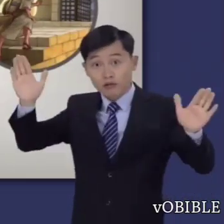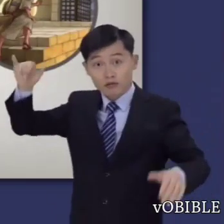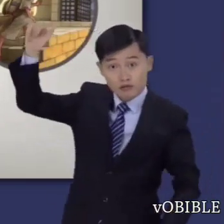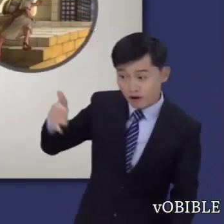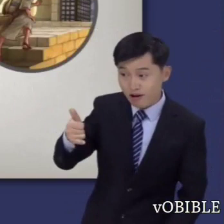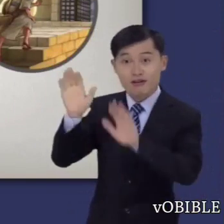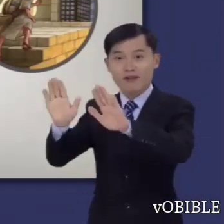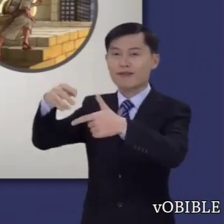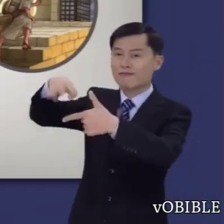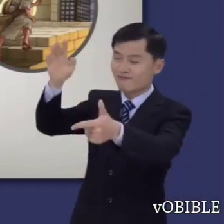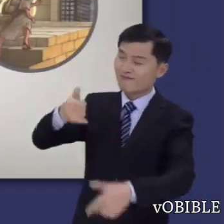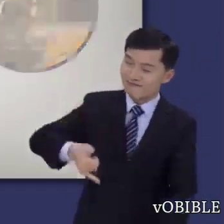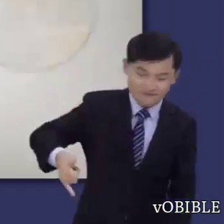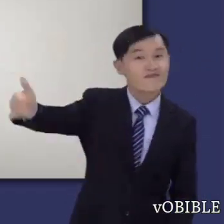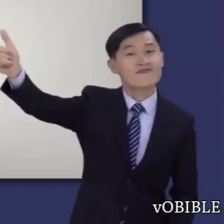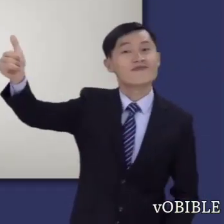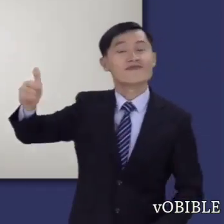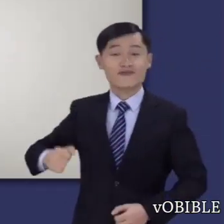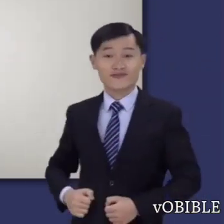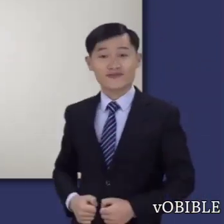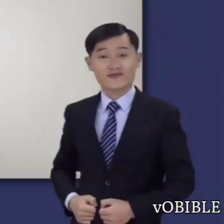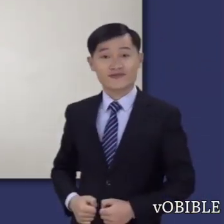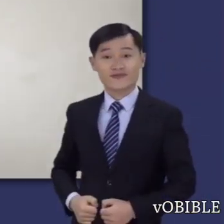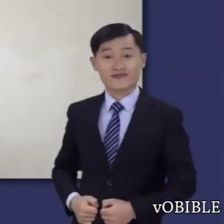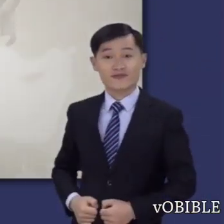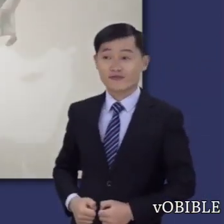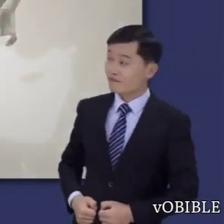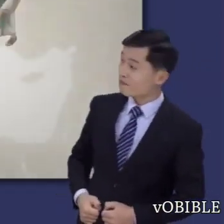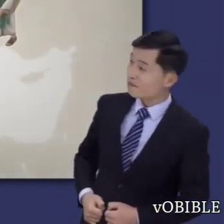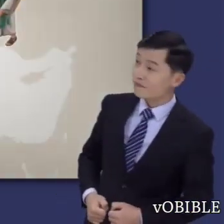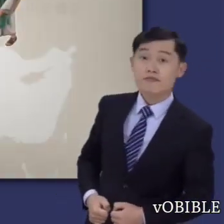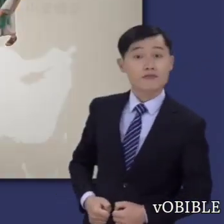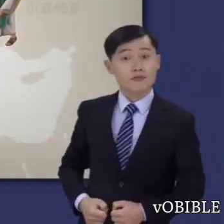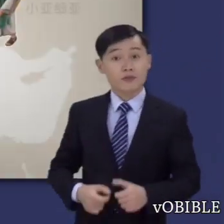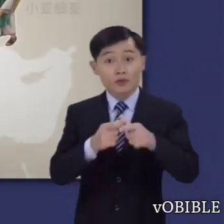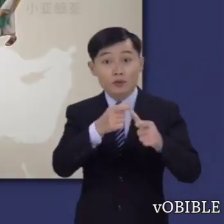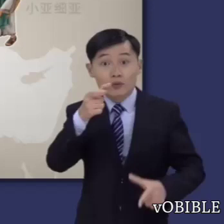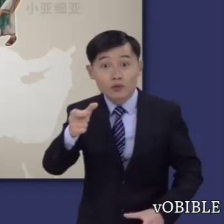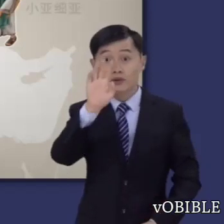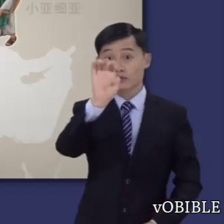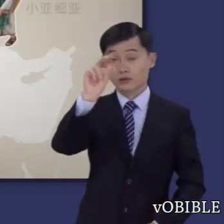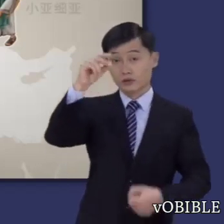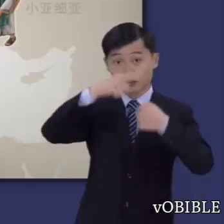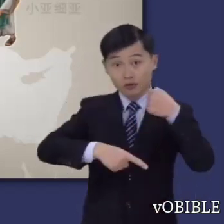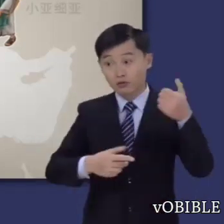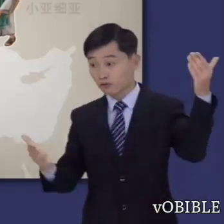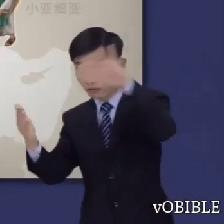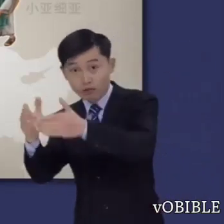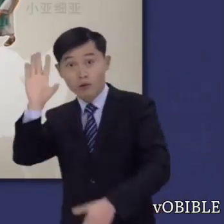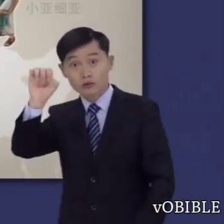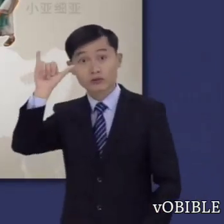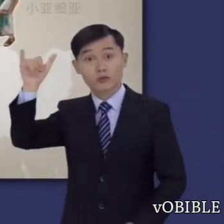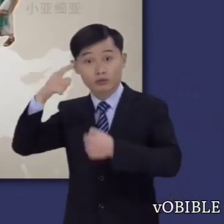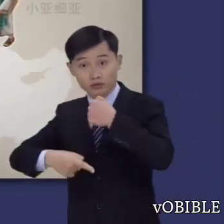过天使把彼得救了出来。第十三到二十一章记录公元四十七到五十